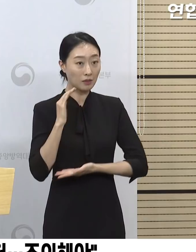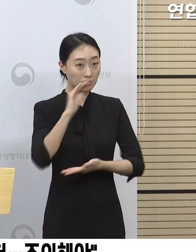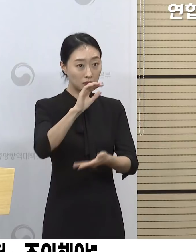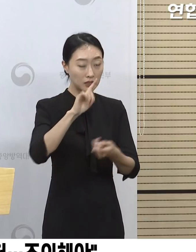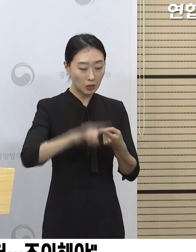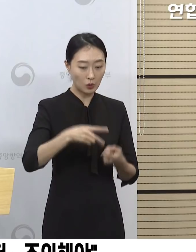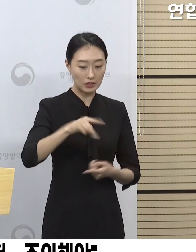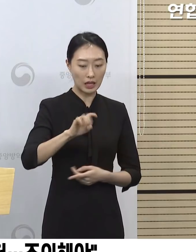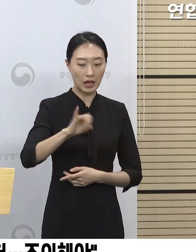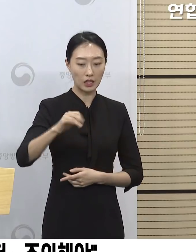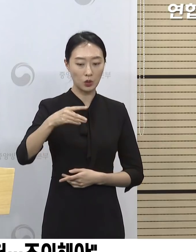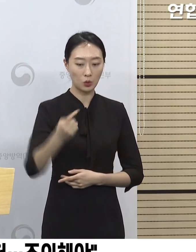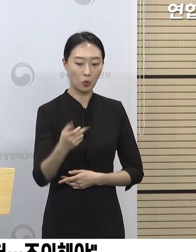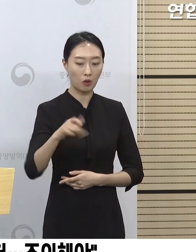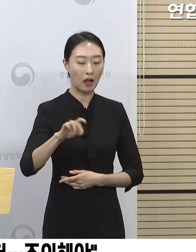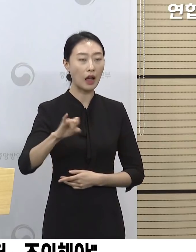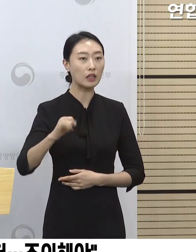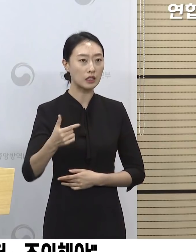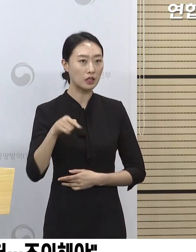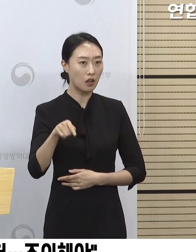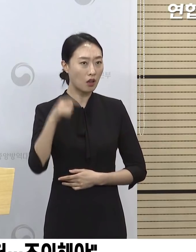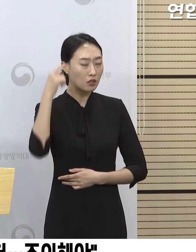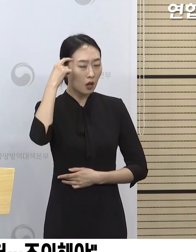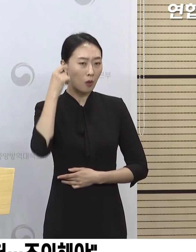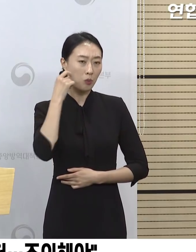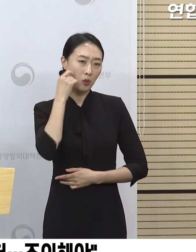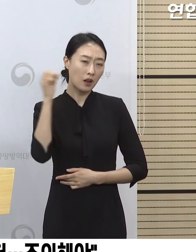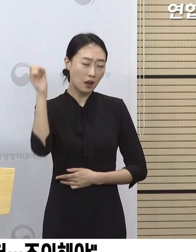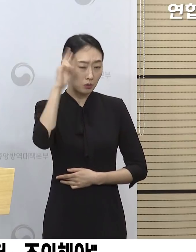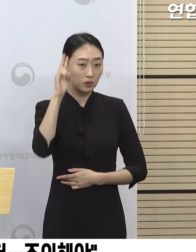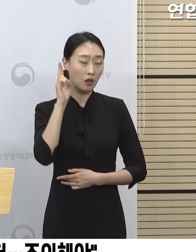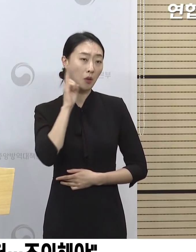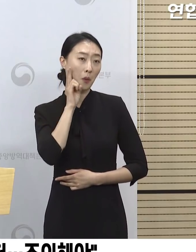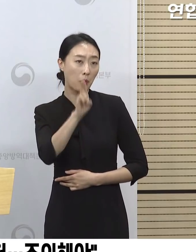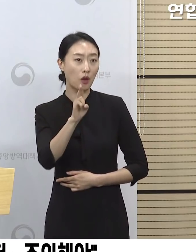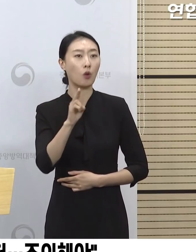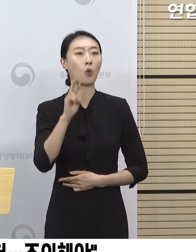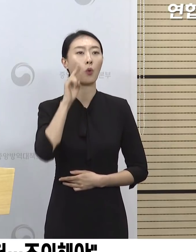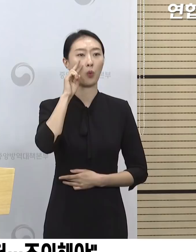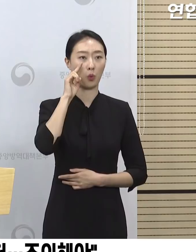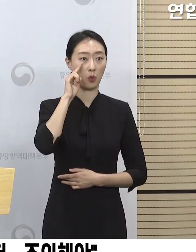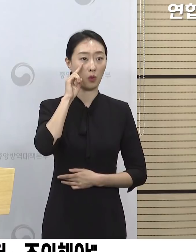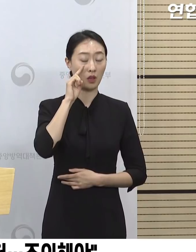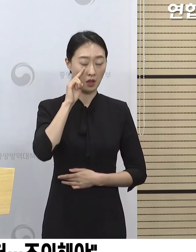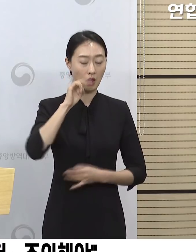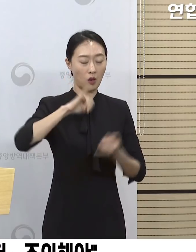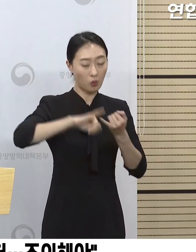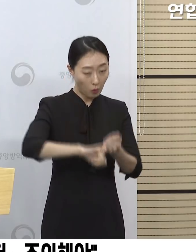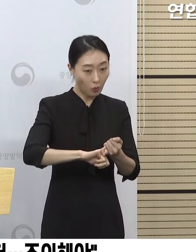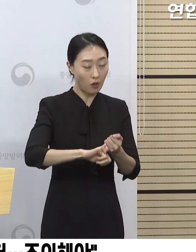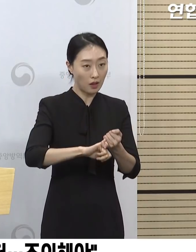되거나 예측 불가능한 그런 중증도로 갈수 있는 위험이 크기 때문에 꼭 사회적